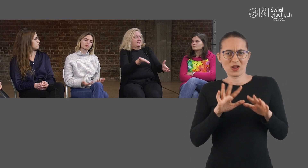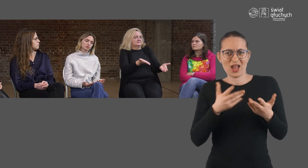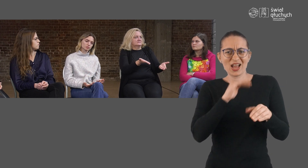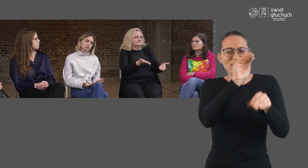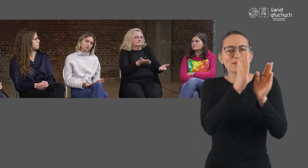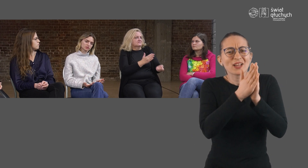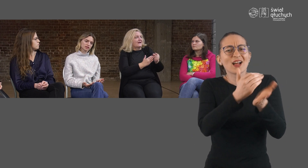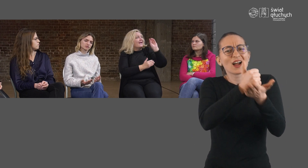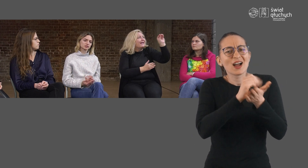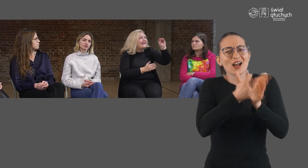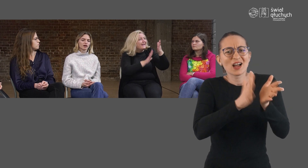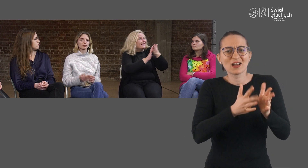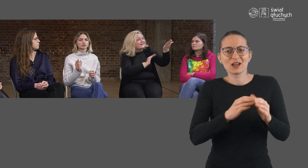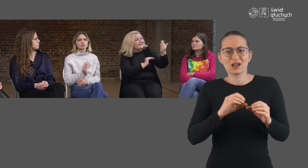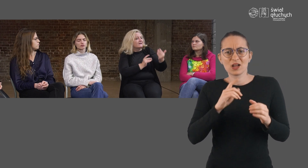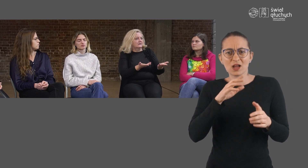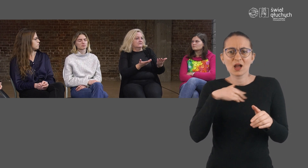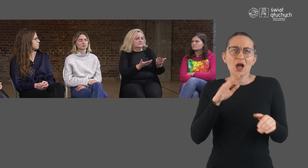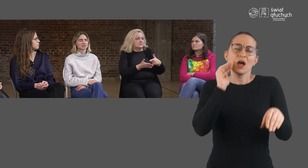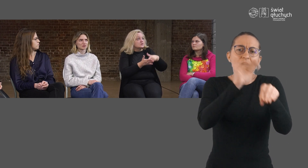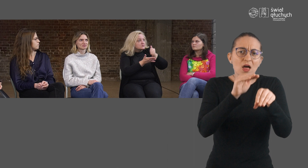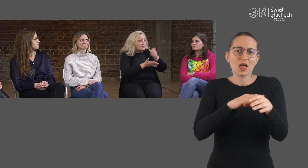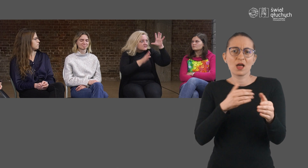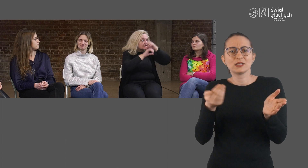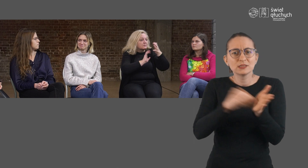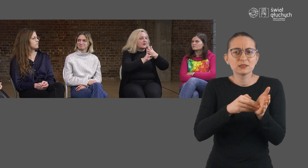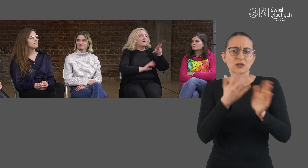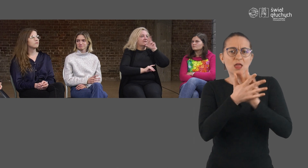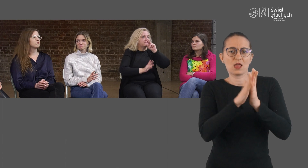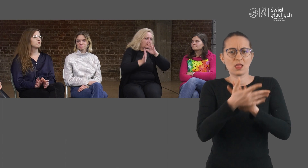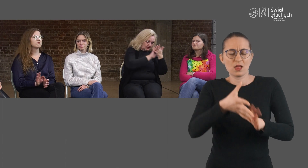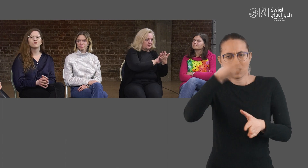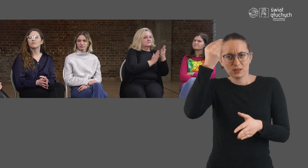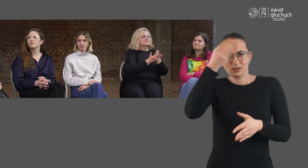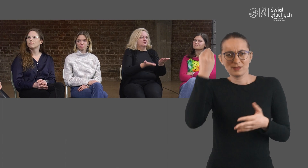Czasami trzeba było mu przypominać, a potem znowu zapominał.